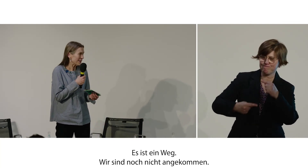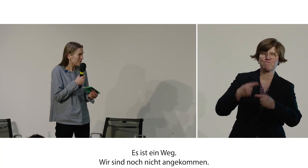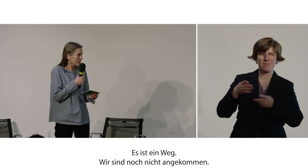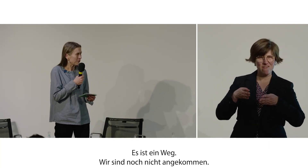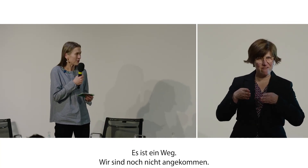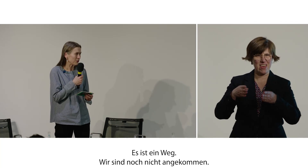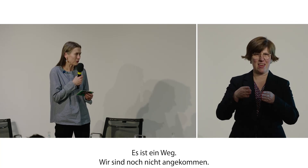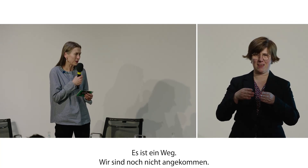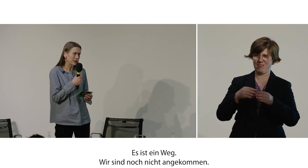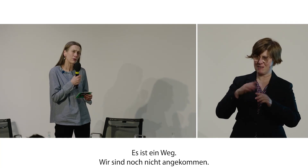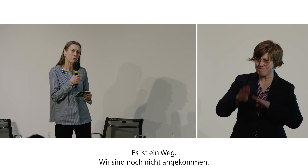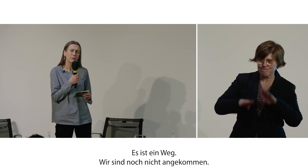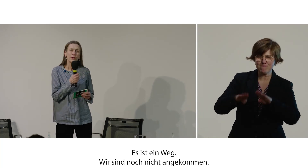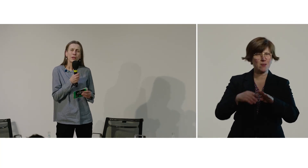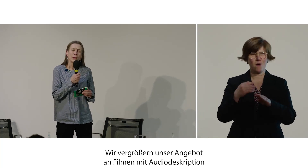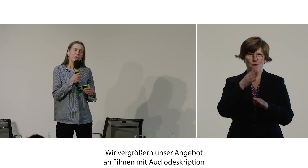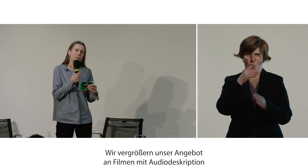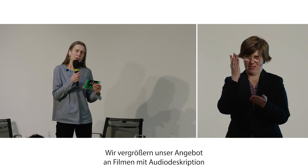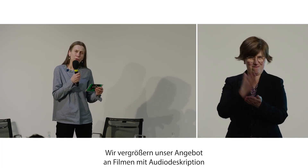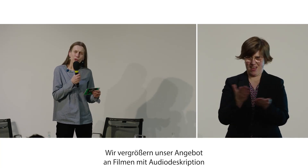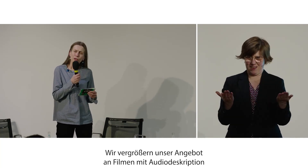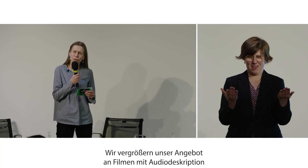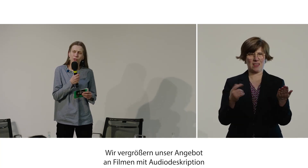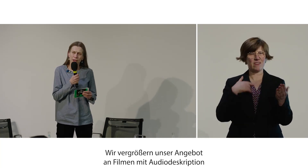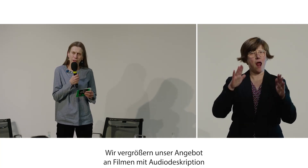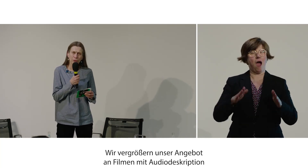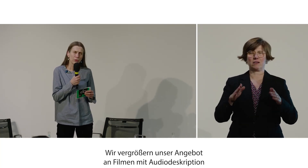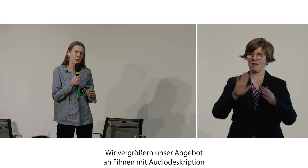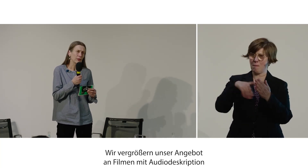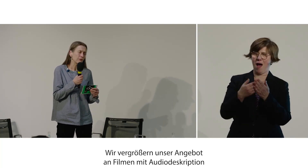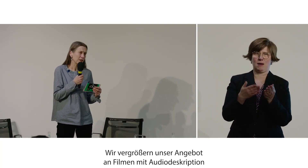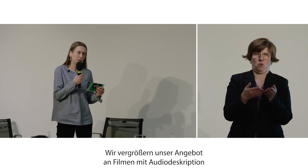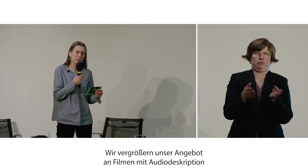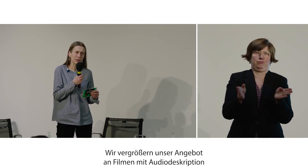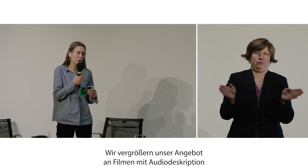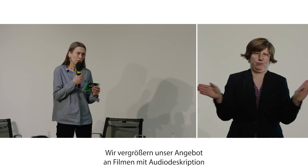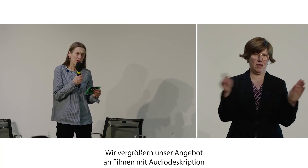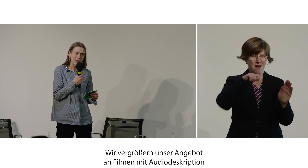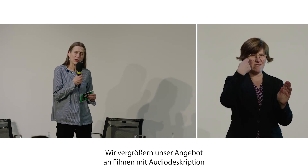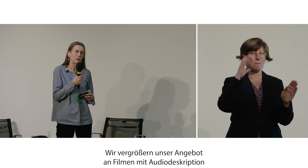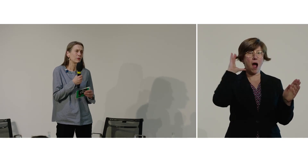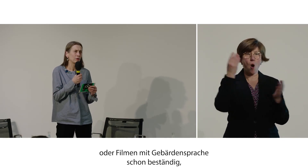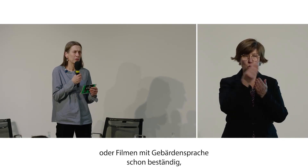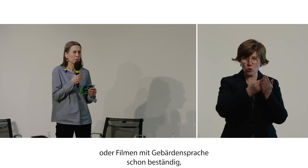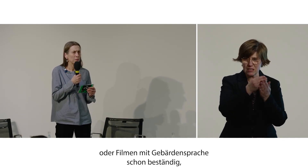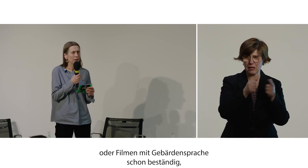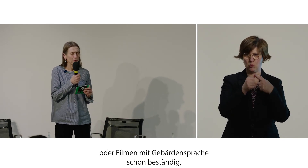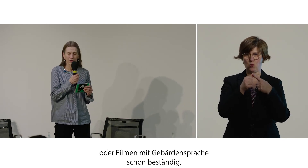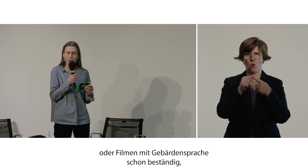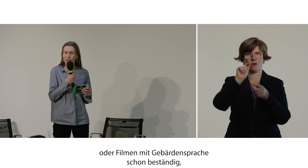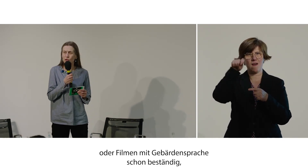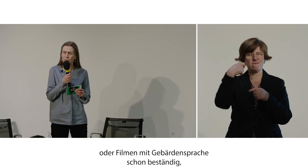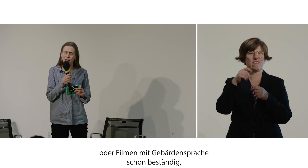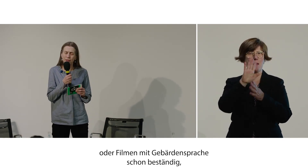ist ein Weg. Wir sind noch nicht angekommen. Wir vergrößern unser Angebot an Filmen mit Audiodeskription oder Filmen mit